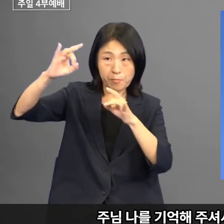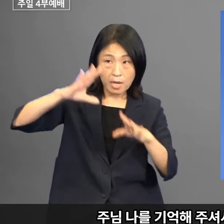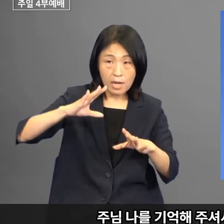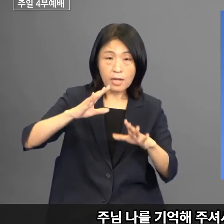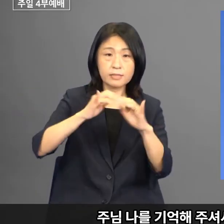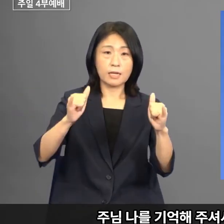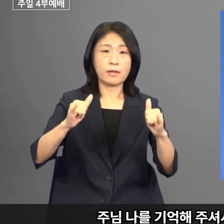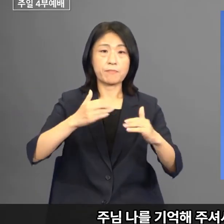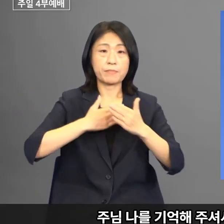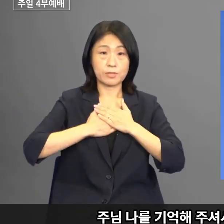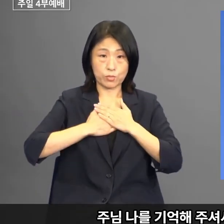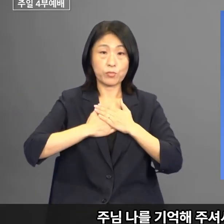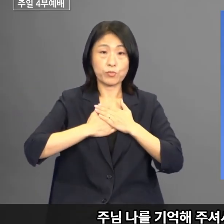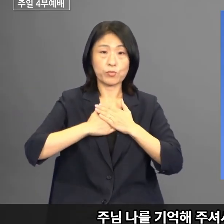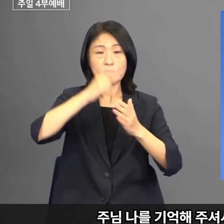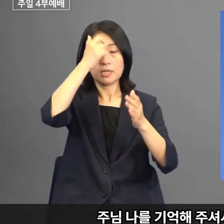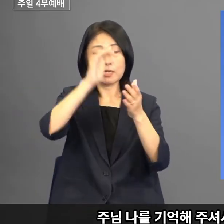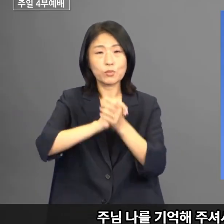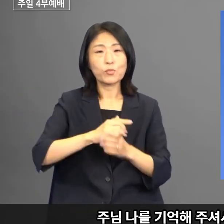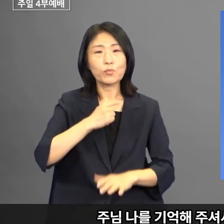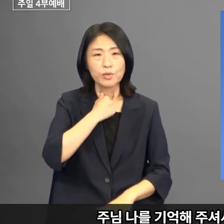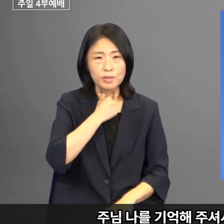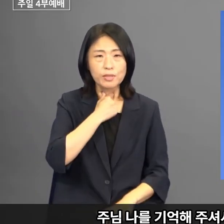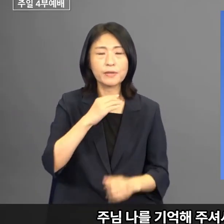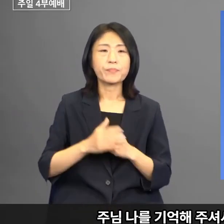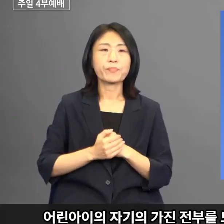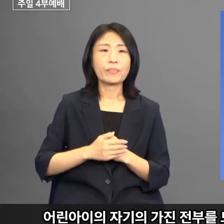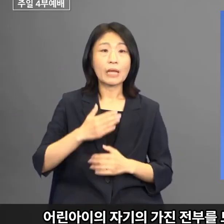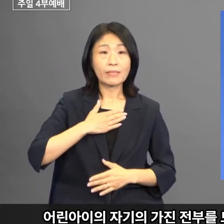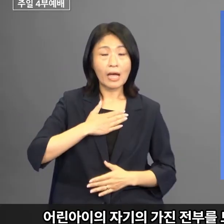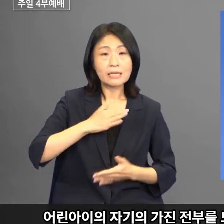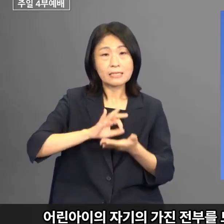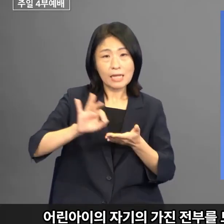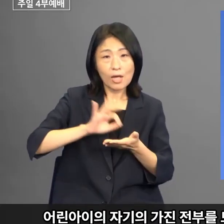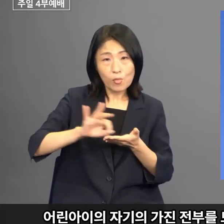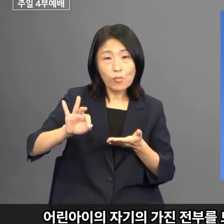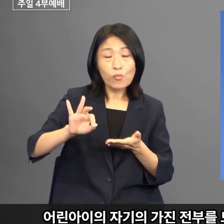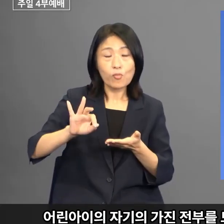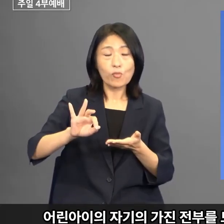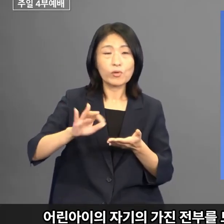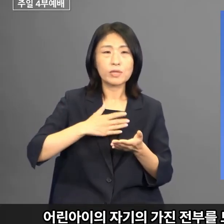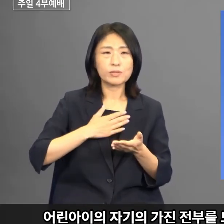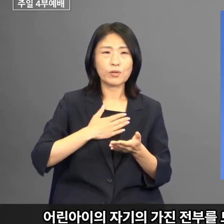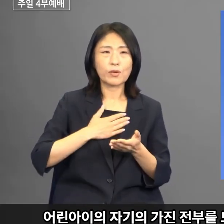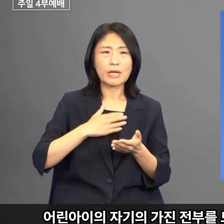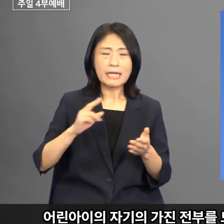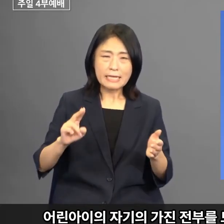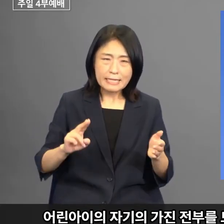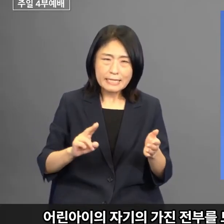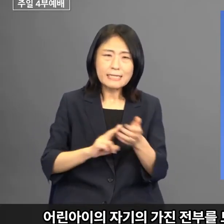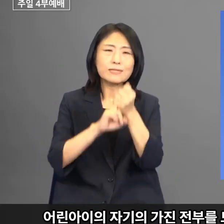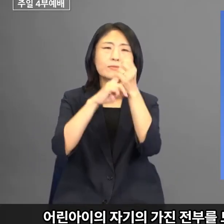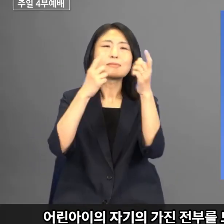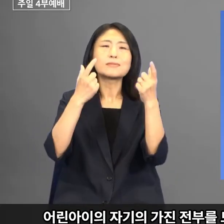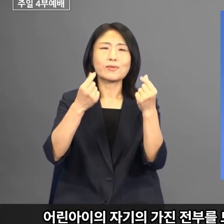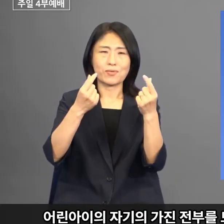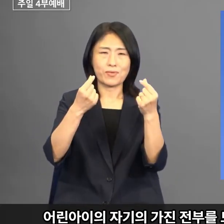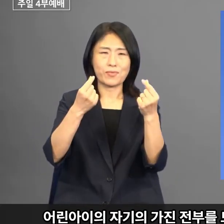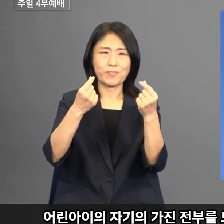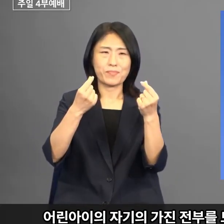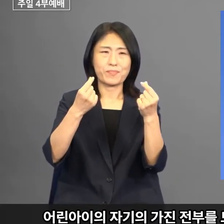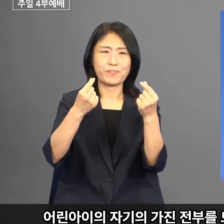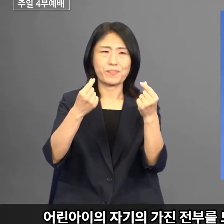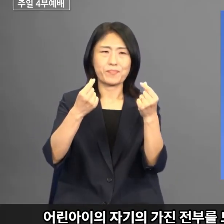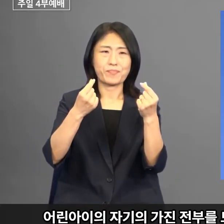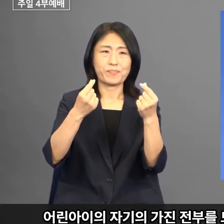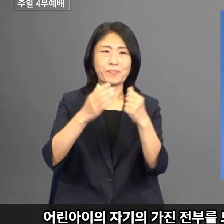나를 기억해 주셔서 마치 오병이어의 기적에 그 어린아이의 자기의 가진 전부를 드렸을 때